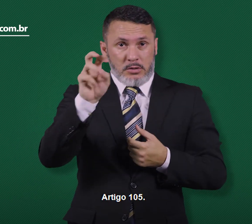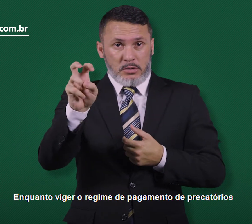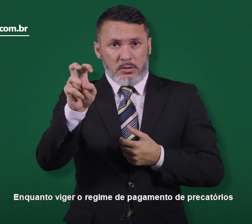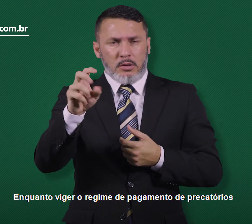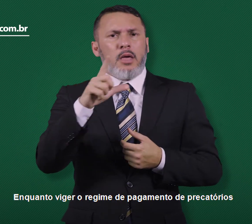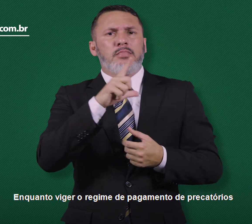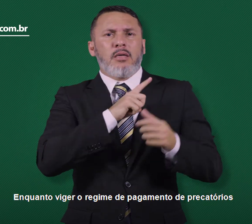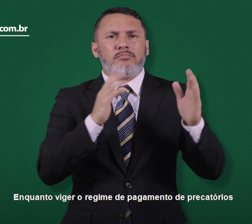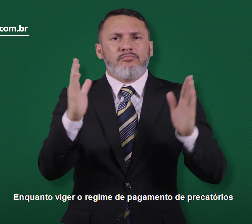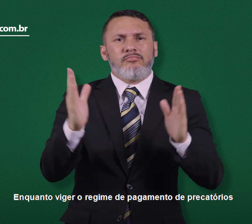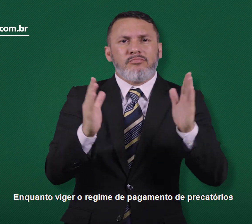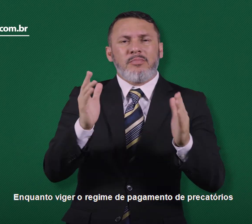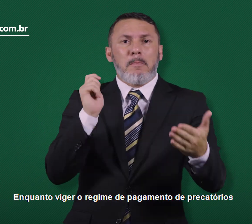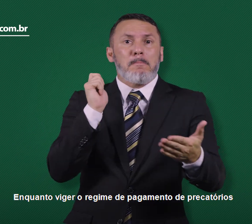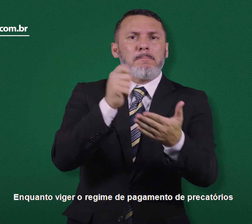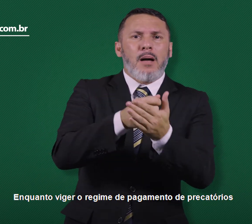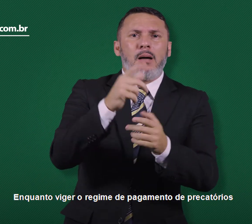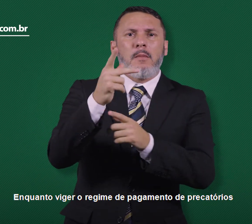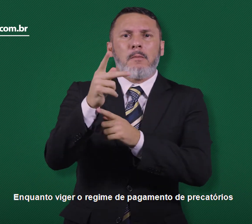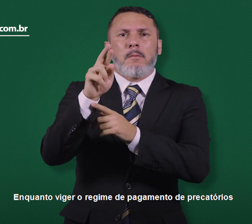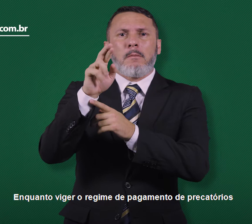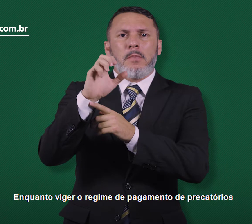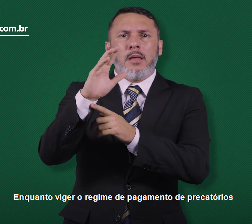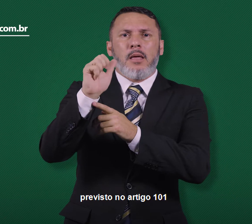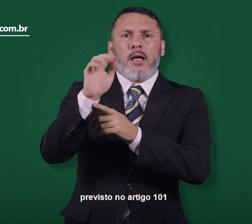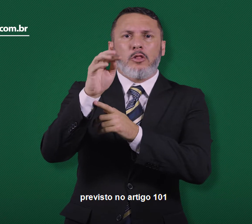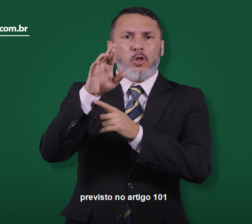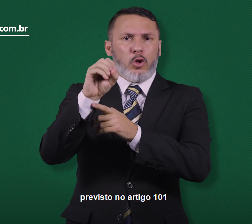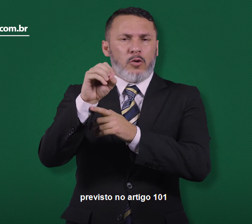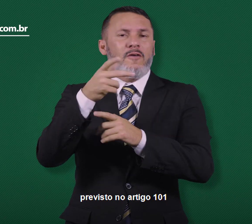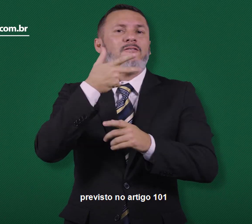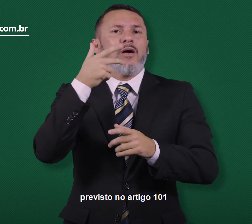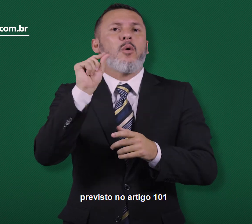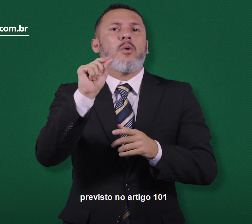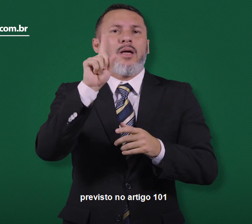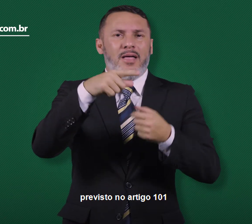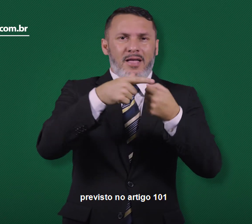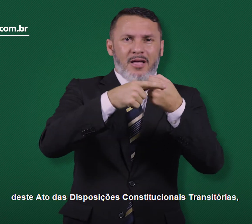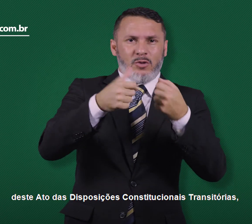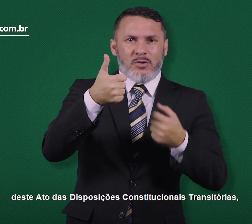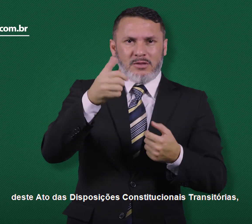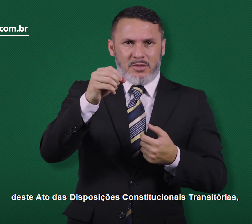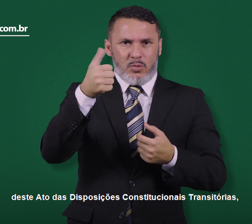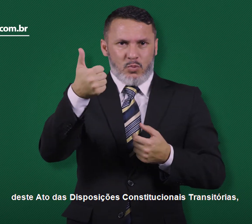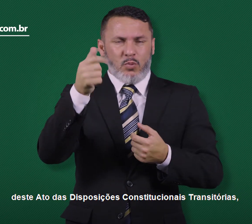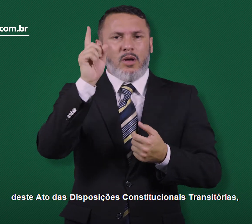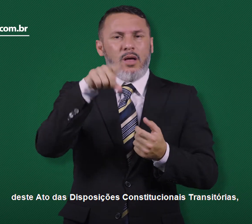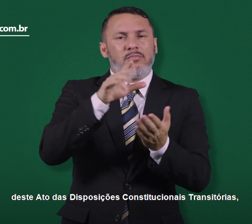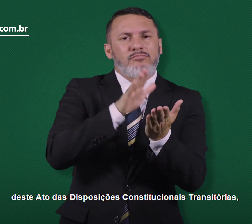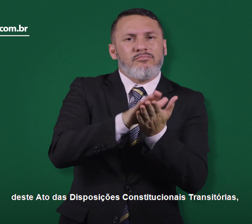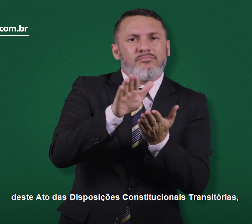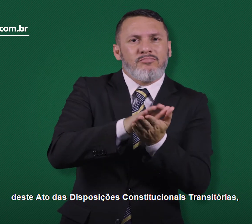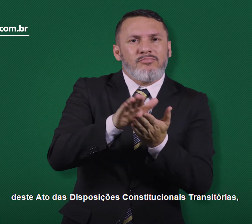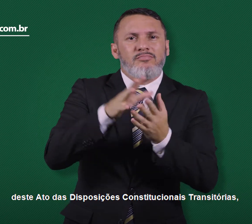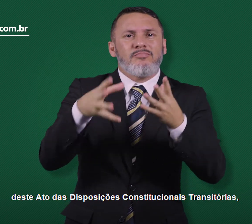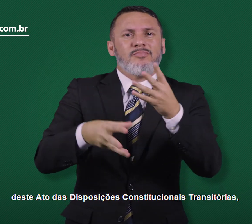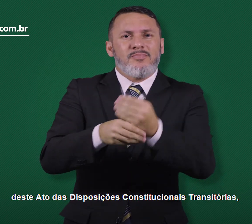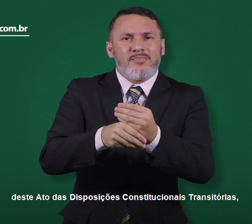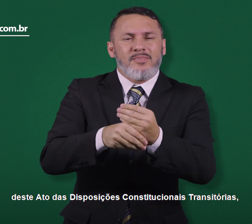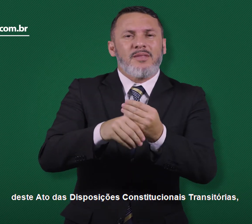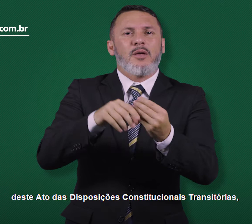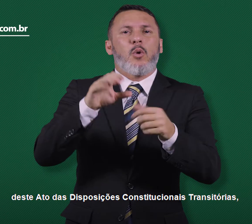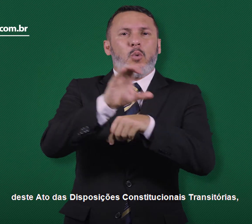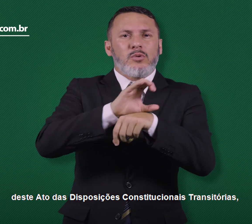105. Enquanto viger o regime de pagamento de precatórios previsto no artigo 101 deste ato das disposições